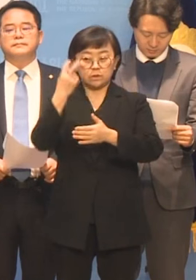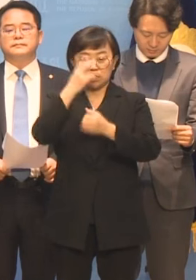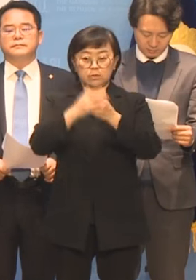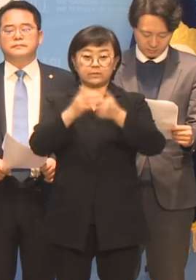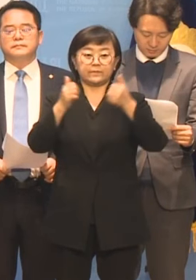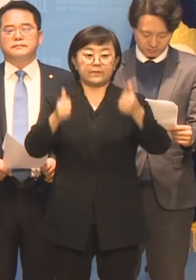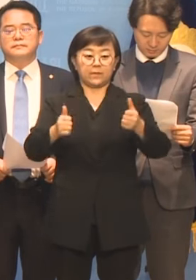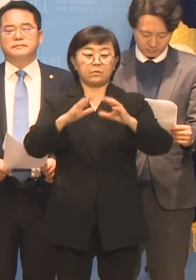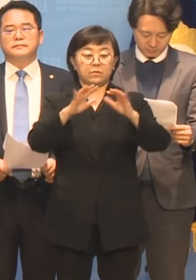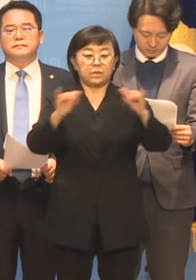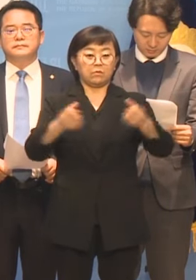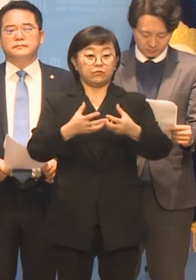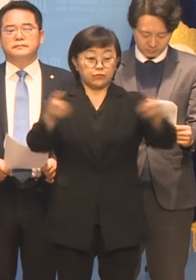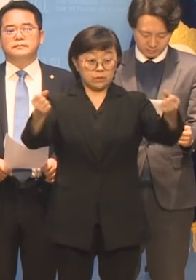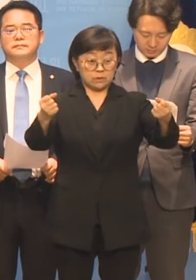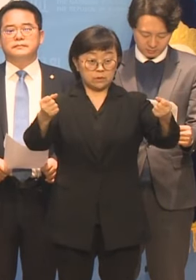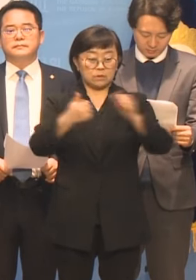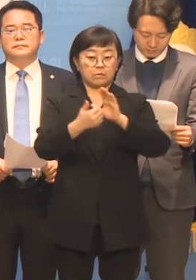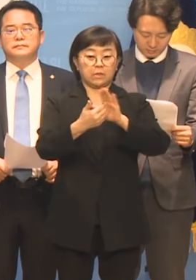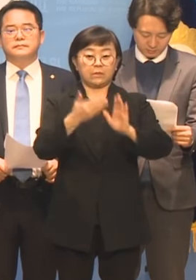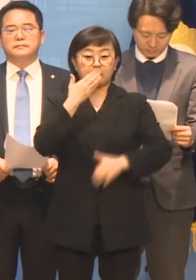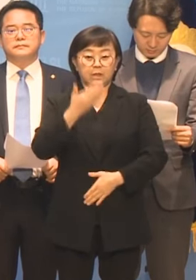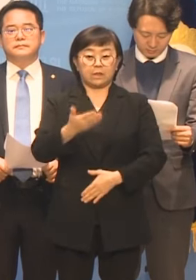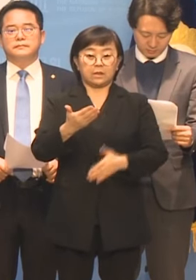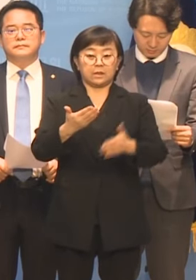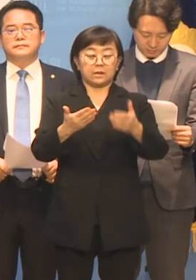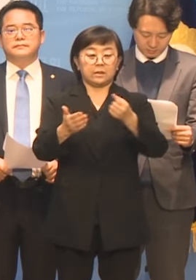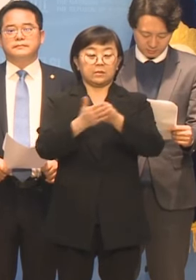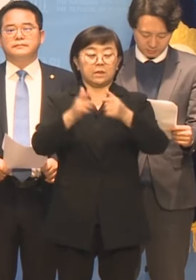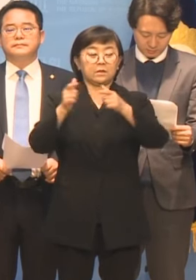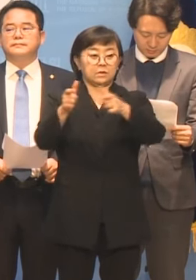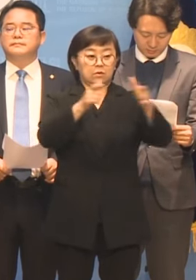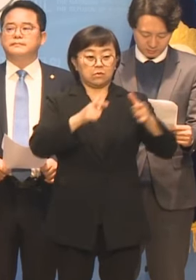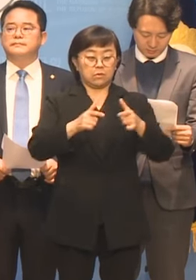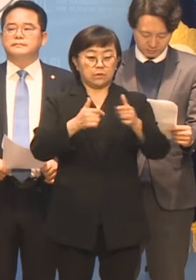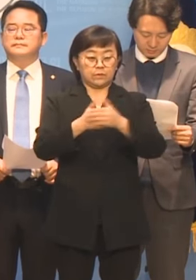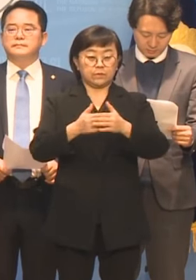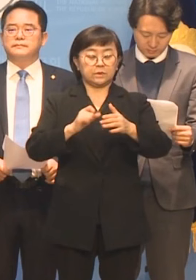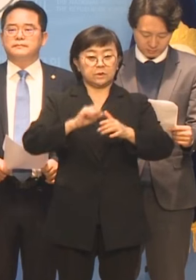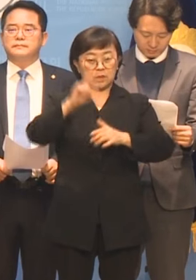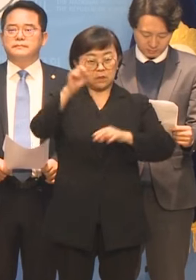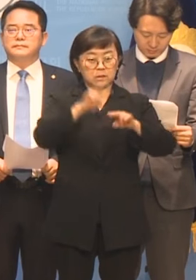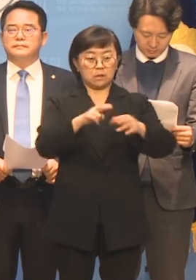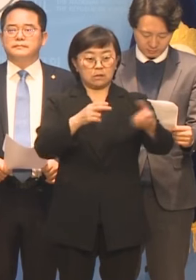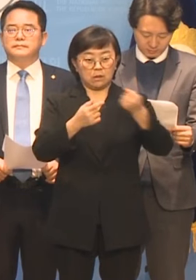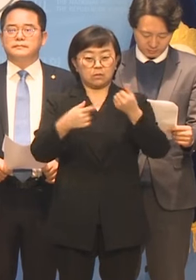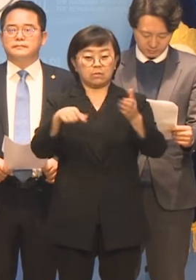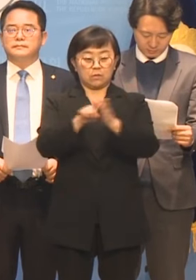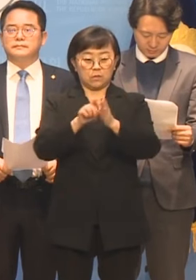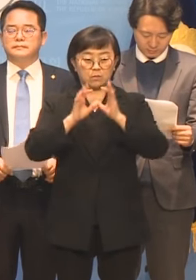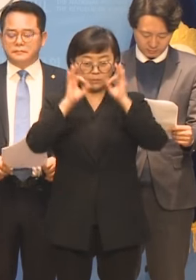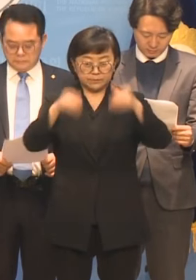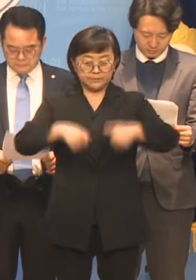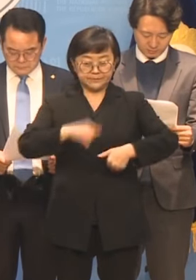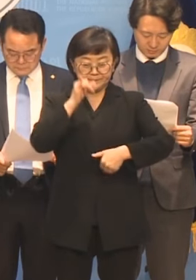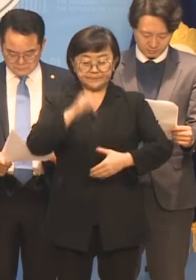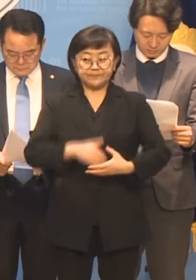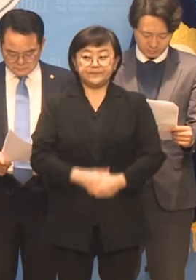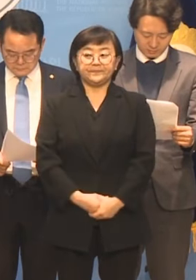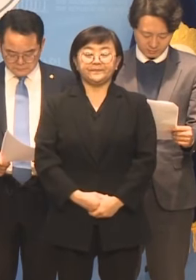심판 민심이 분산되는 것을 막음으로써 지역구 최대 의석 확보를 위해 노력할 필요가